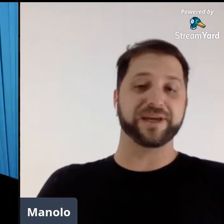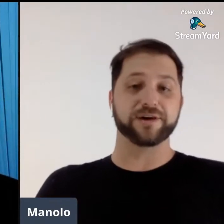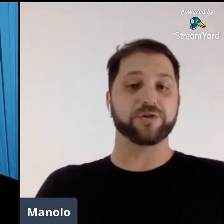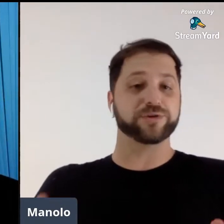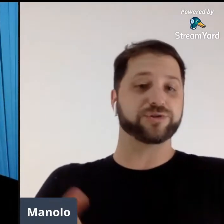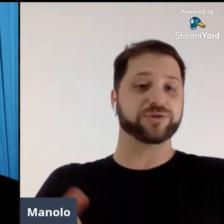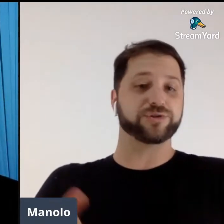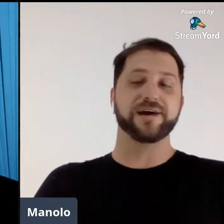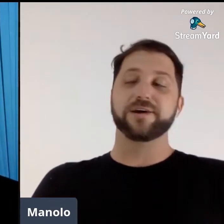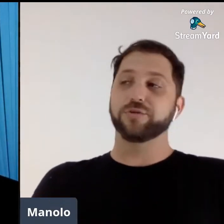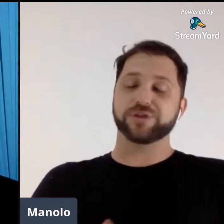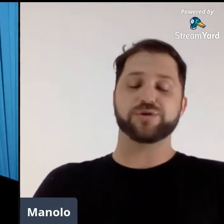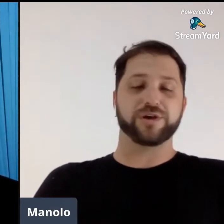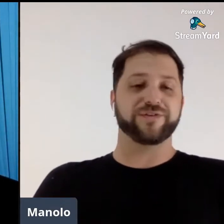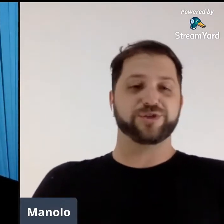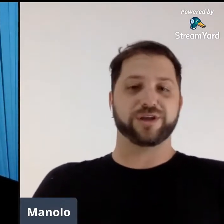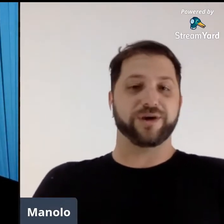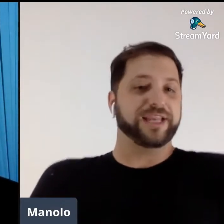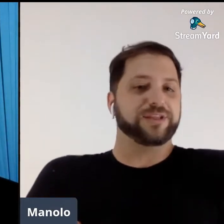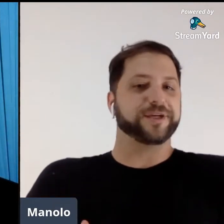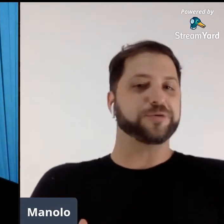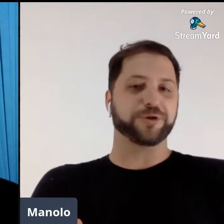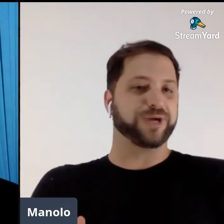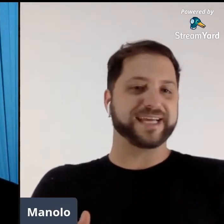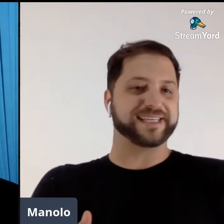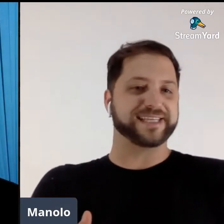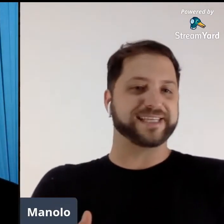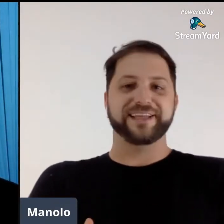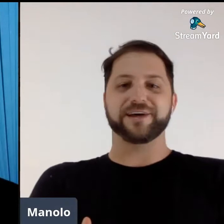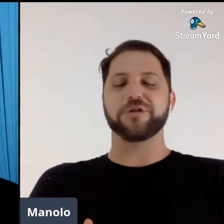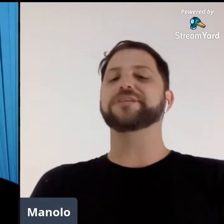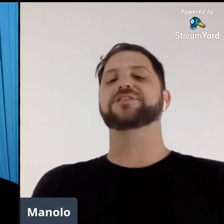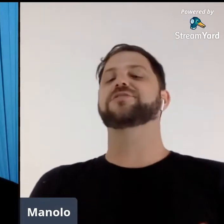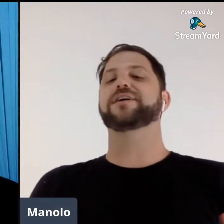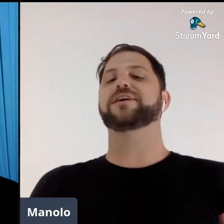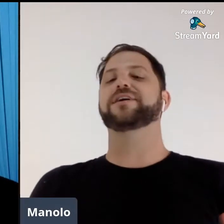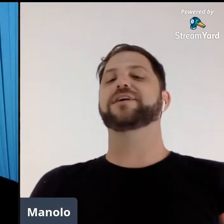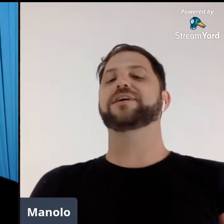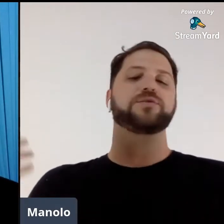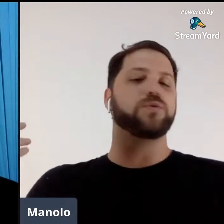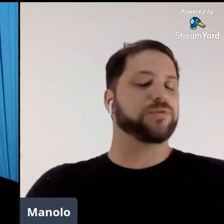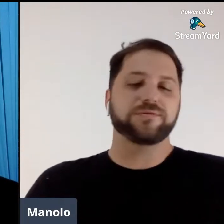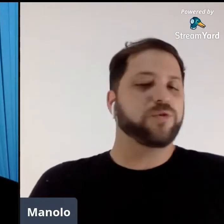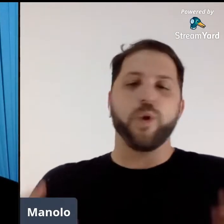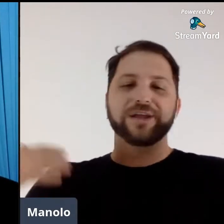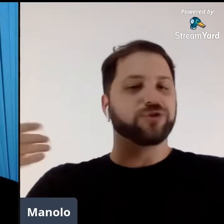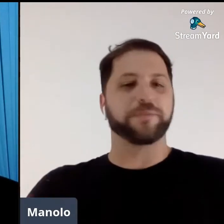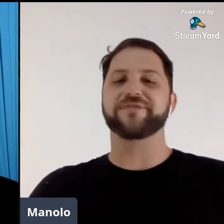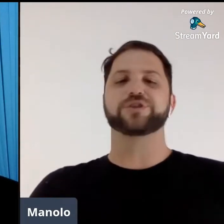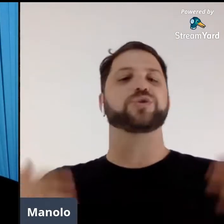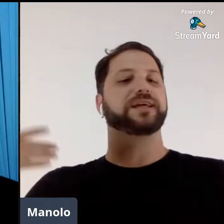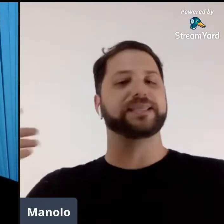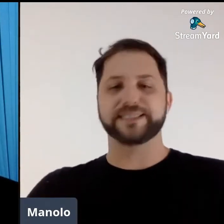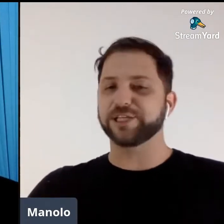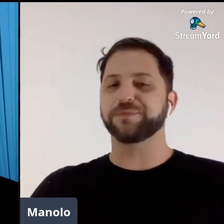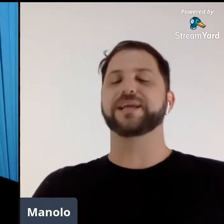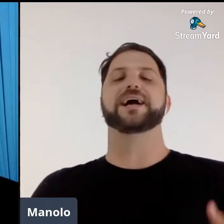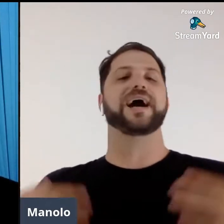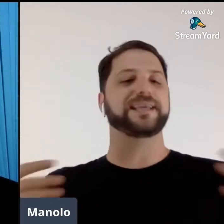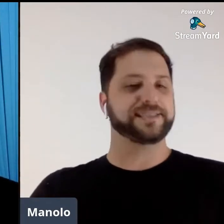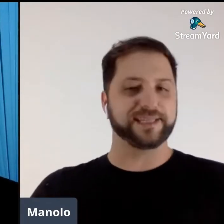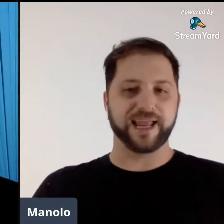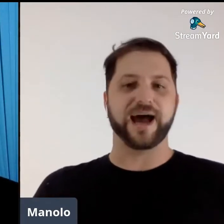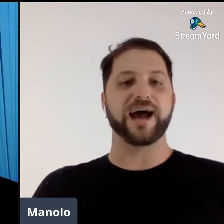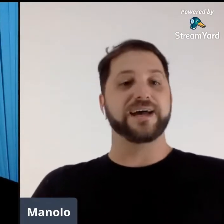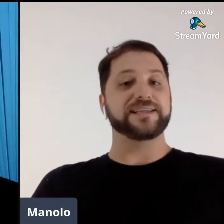aula, um americano, um americano, começou a estudar numa escola convencional. Ele não entende português. Então não adianta, não tem quanto a professora